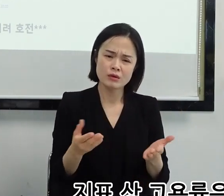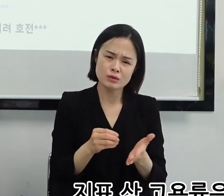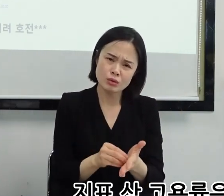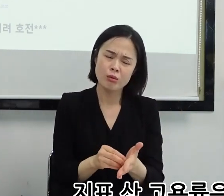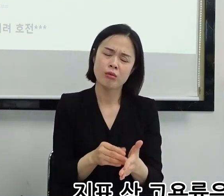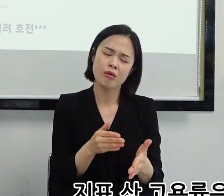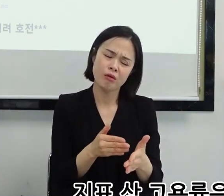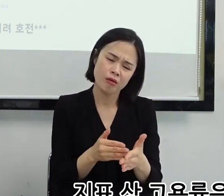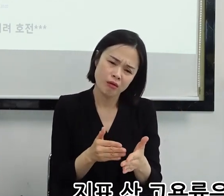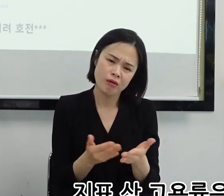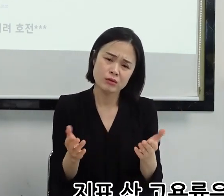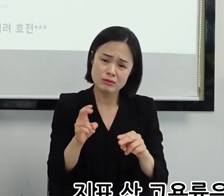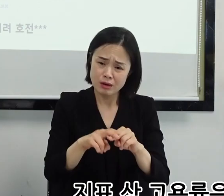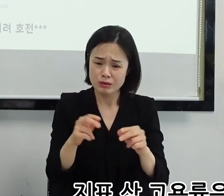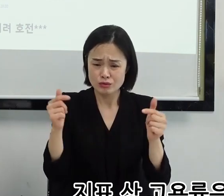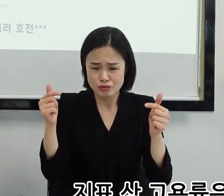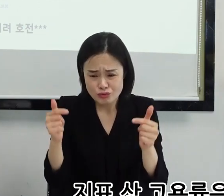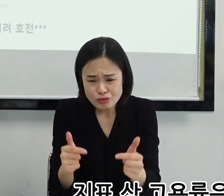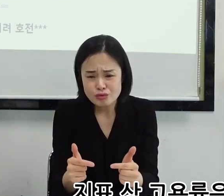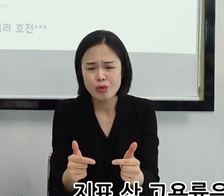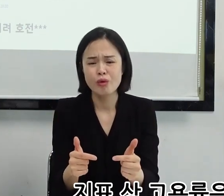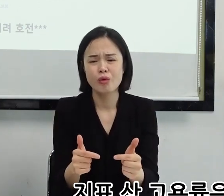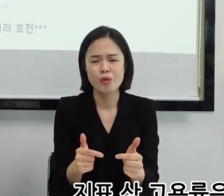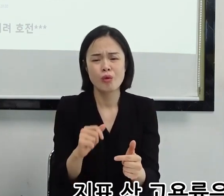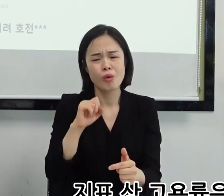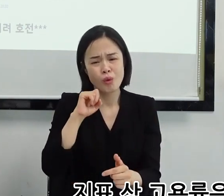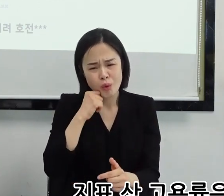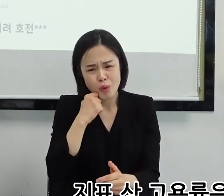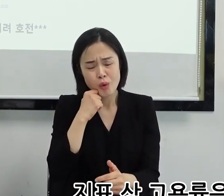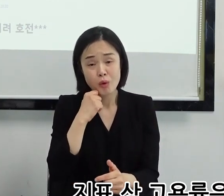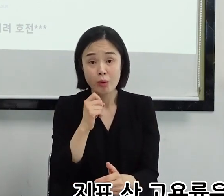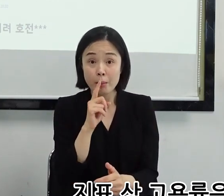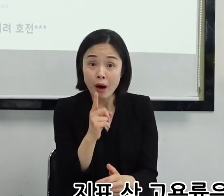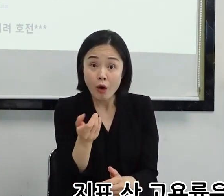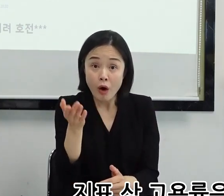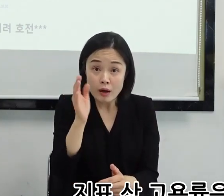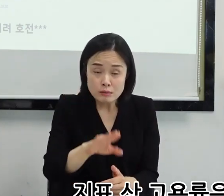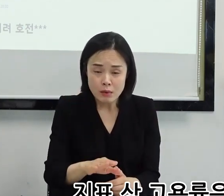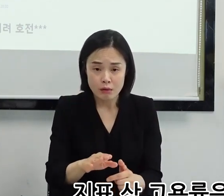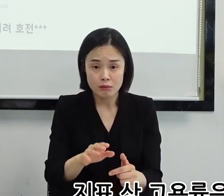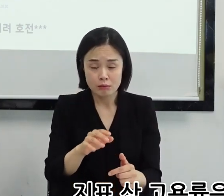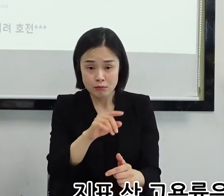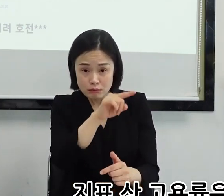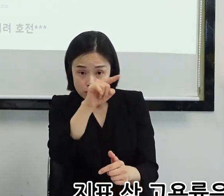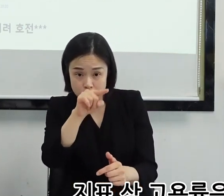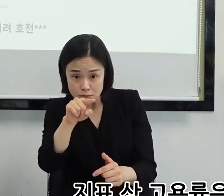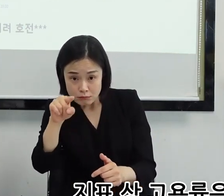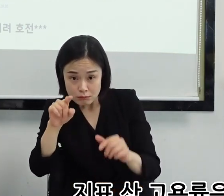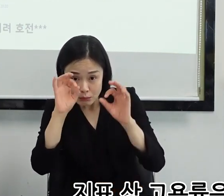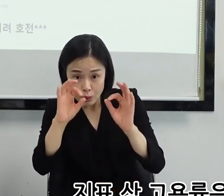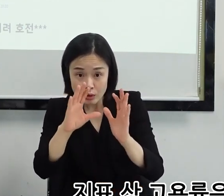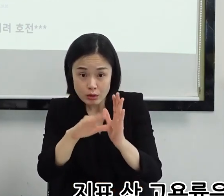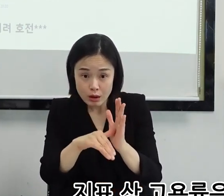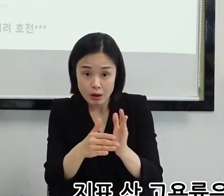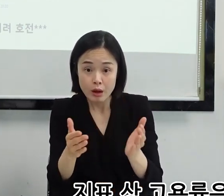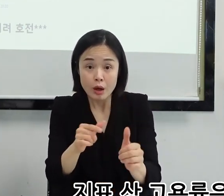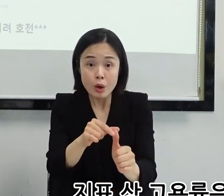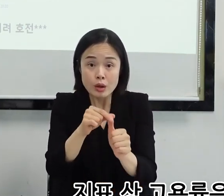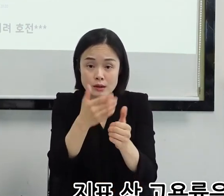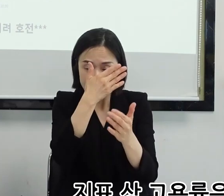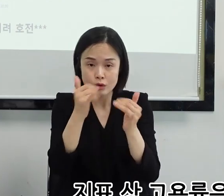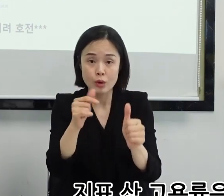줄었다라고 얘기는 하고 있지만 지표로 보면 고용률이 줄지는 않았다 이렇게 볼 수가 있고요. 그 다음에